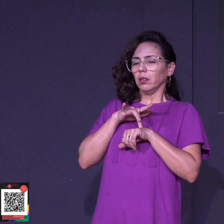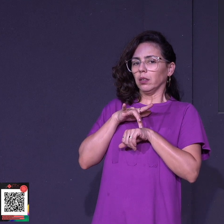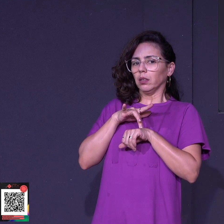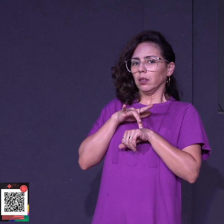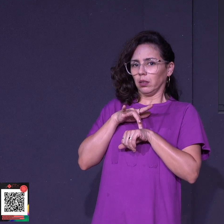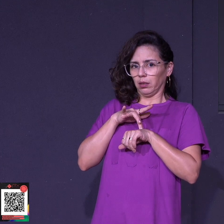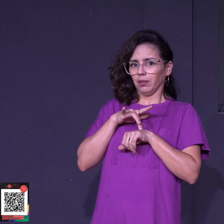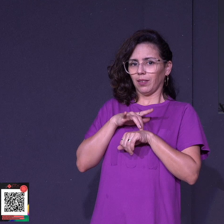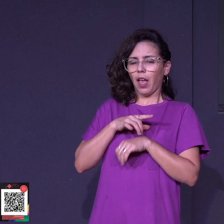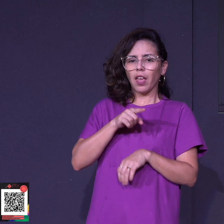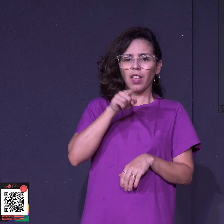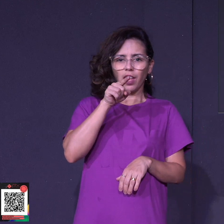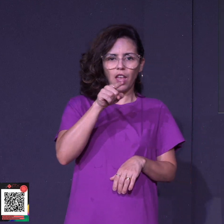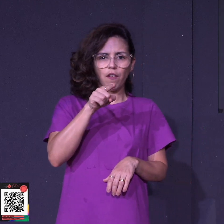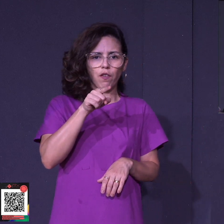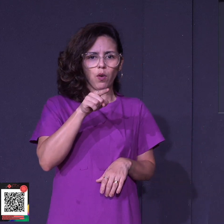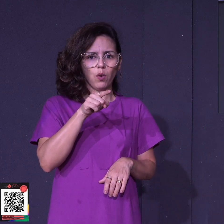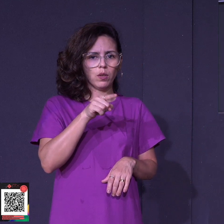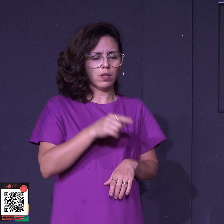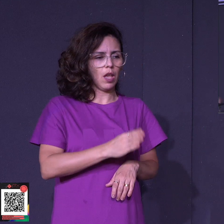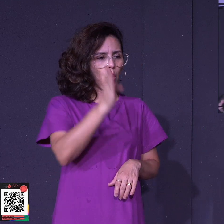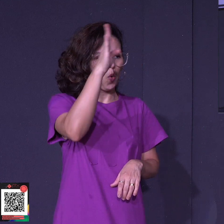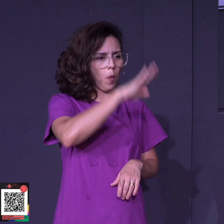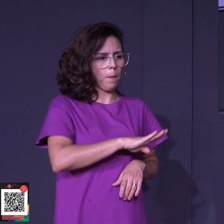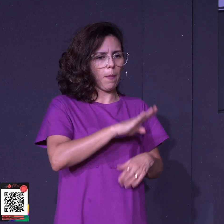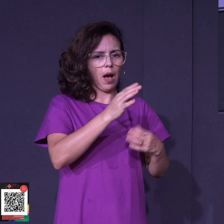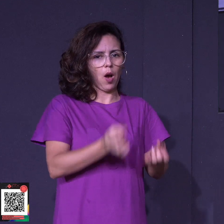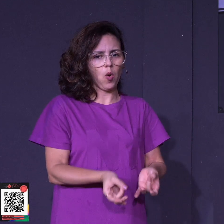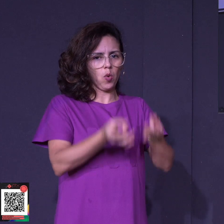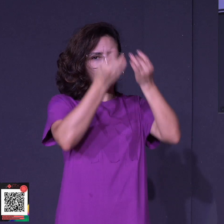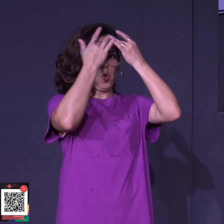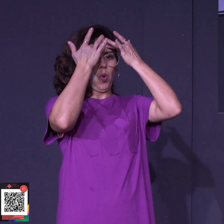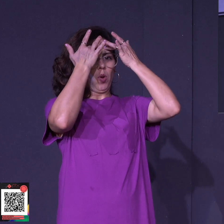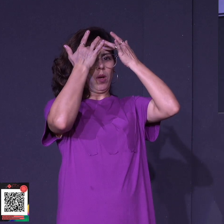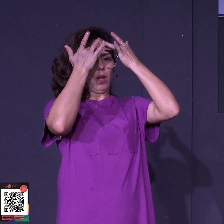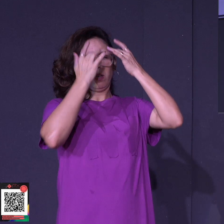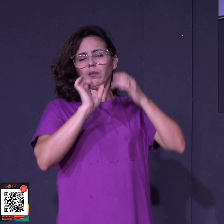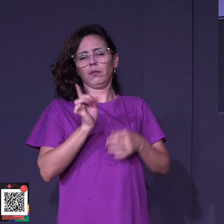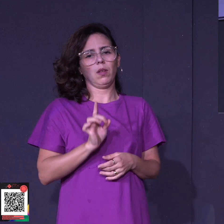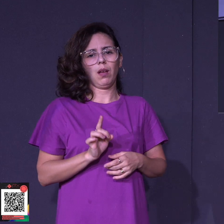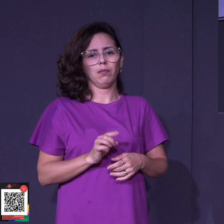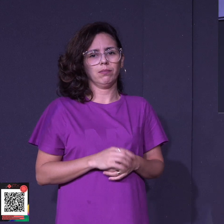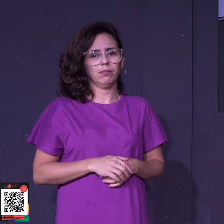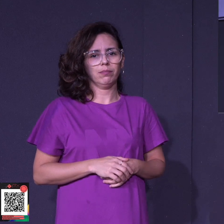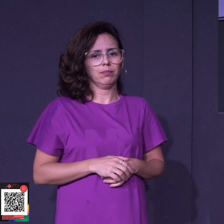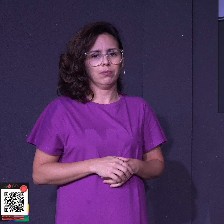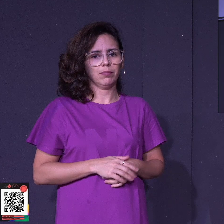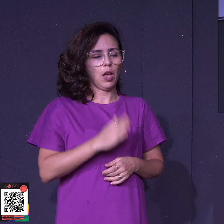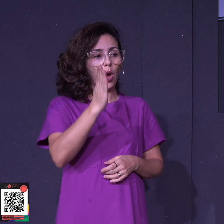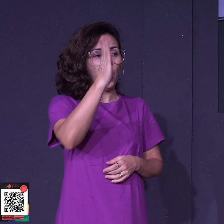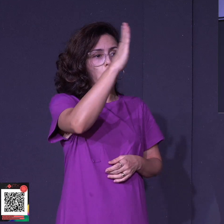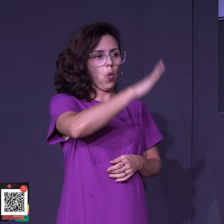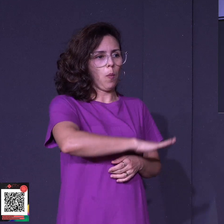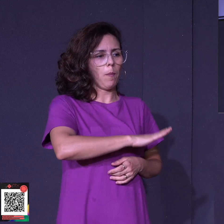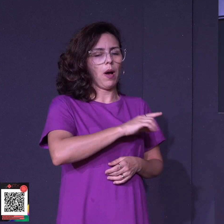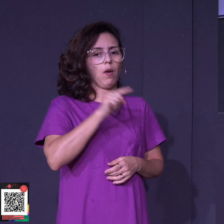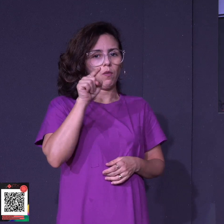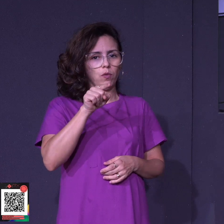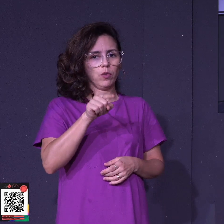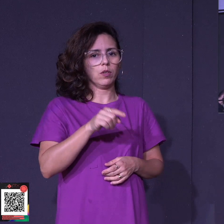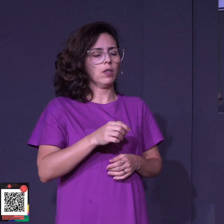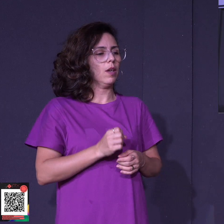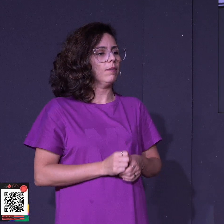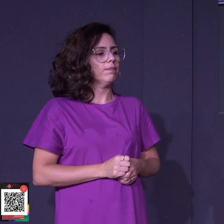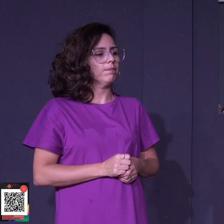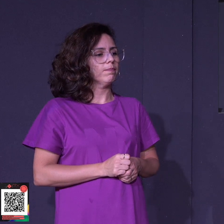com... Porque pagar o mal com o mal, alguns dizem assim, lavei a alma, só se foi no salgadinho, irmão.